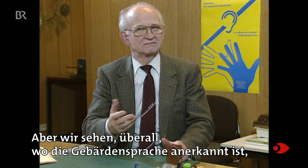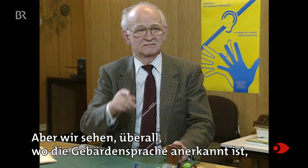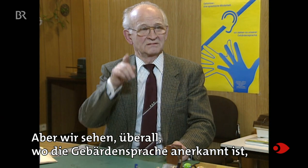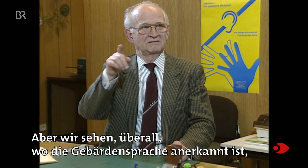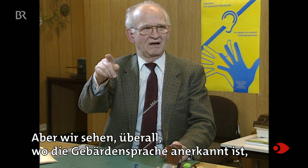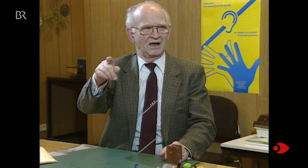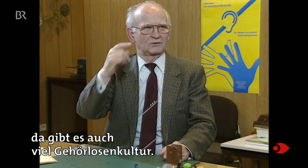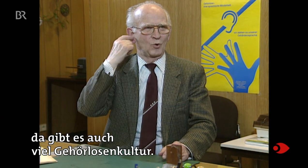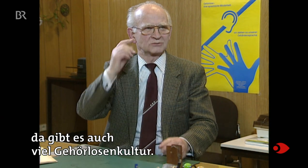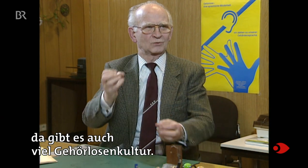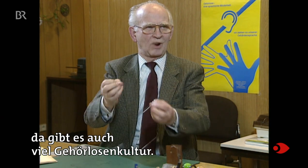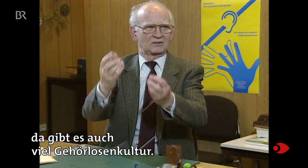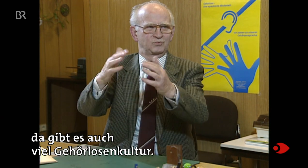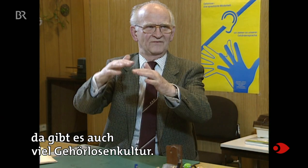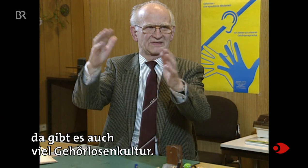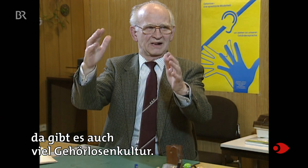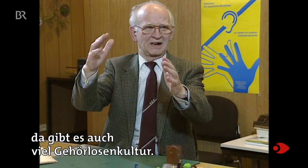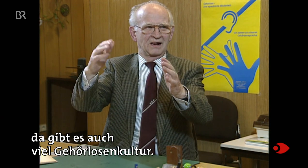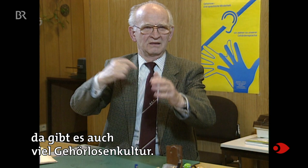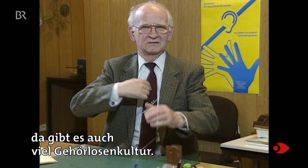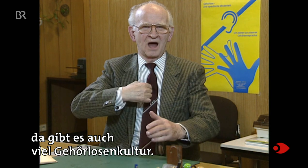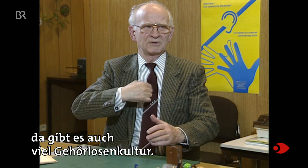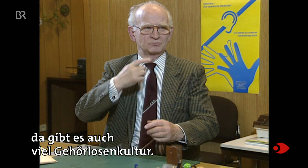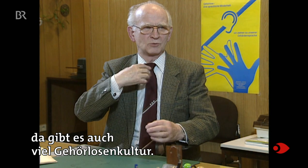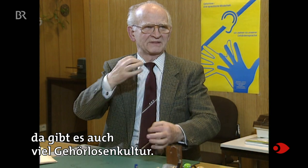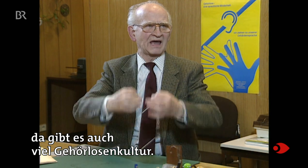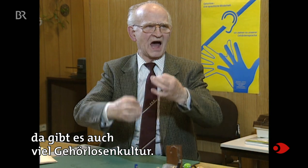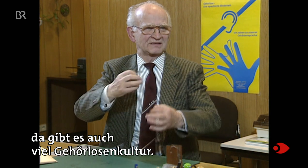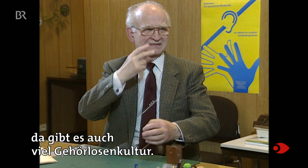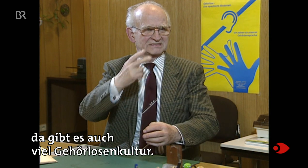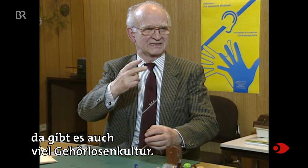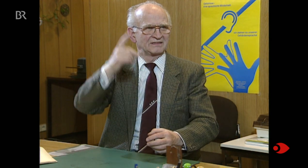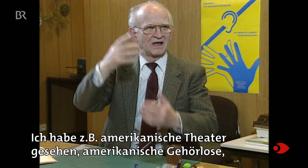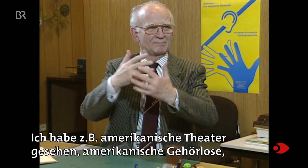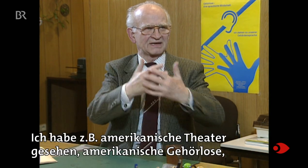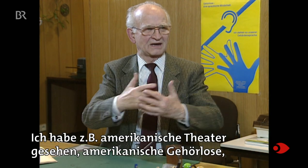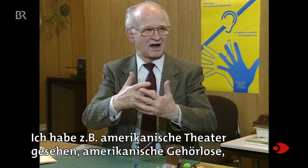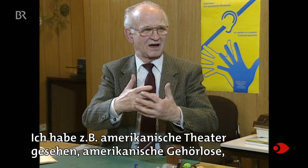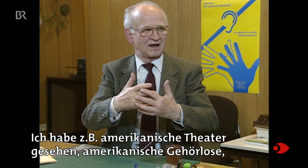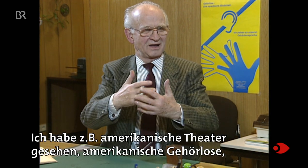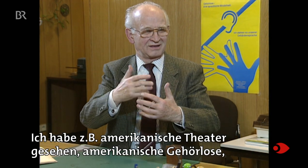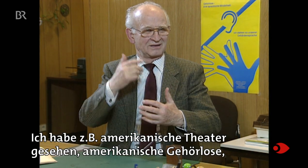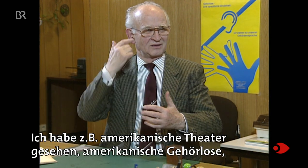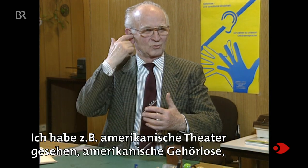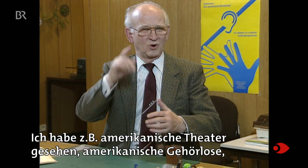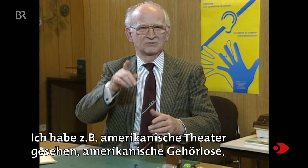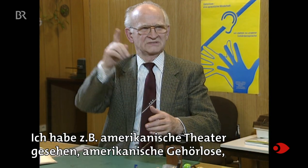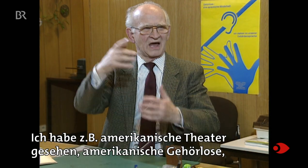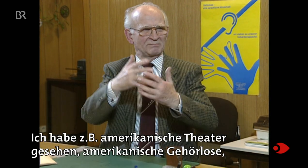anerkannt ist. Da gibt es auch viel Gehörlosenkultur. Ich habe zum Beispiel amerikanische Theater